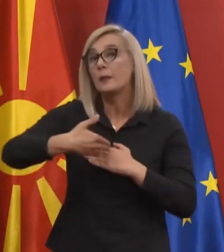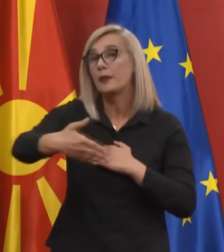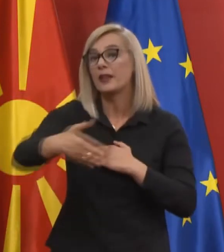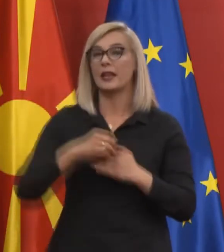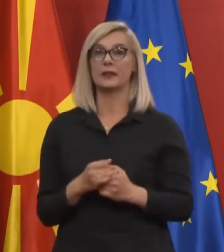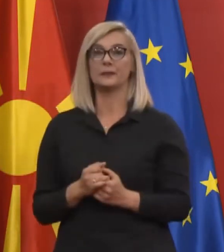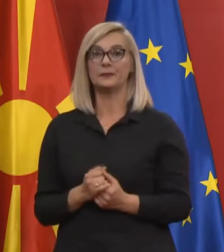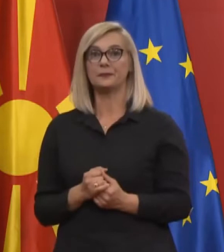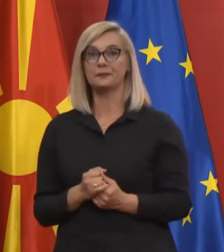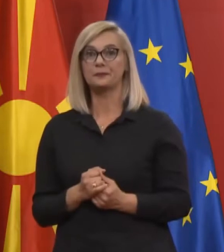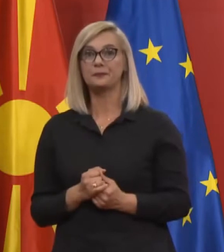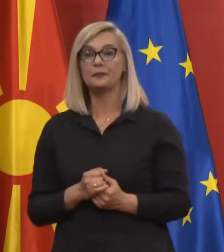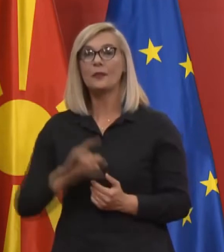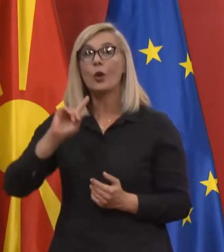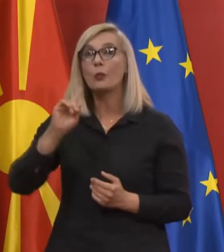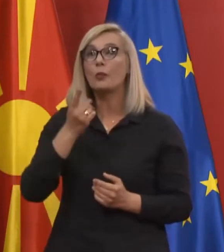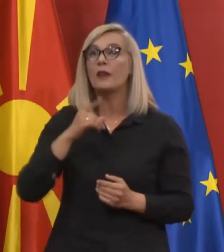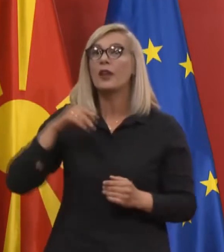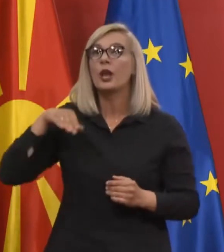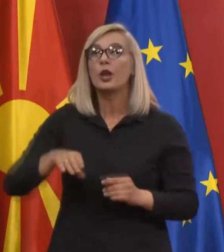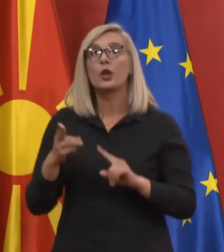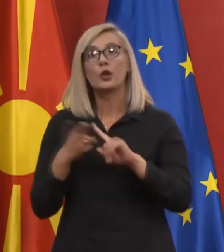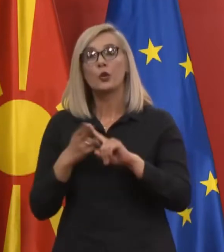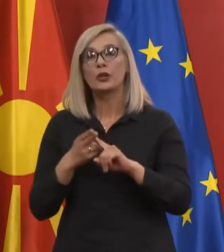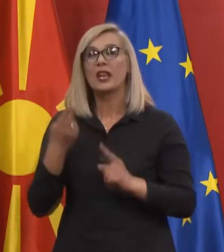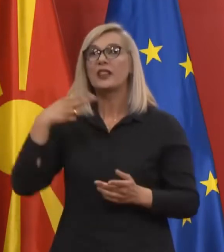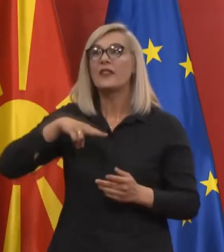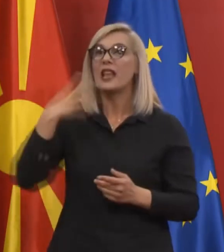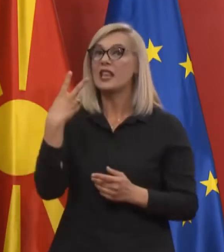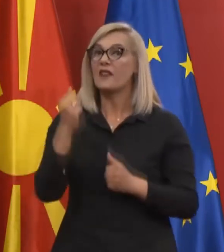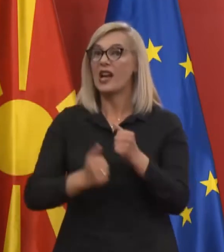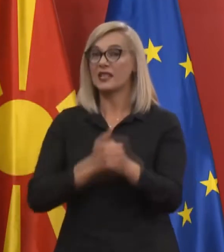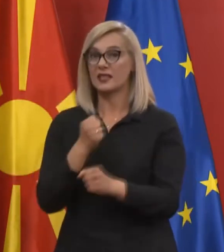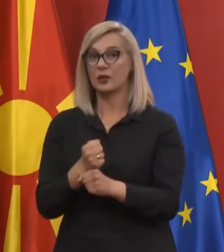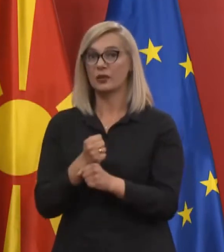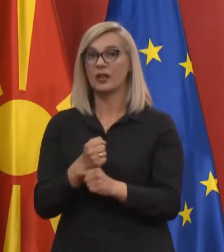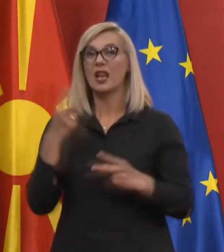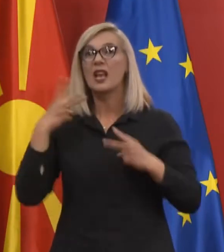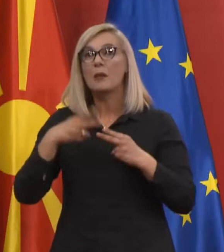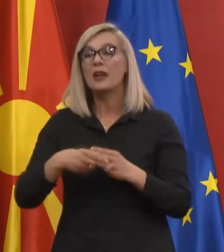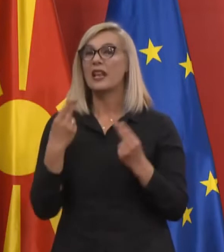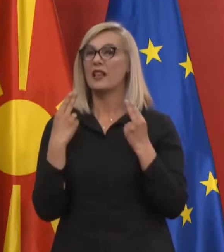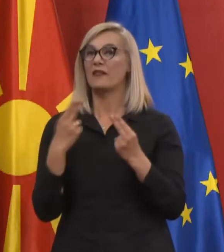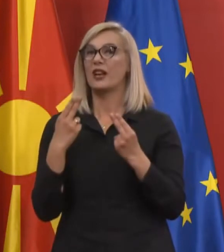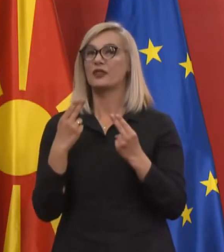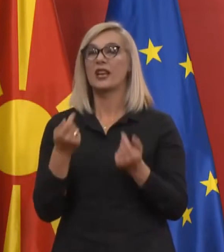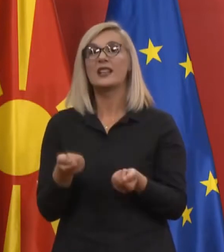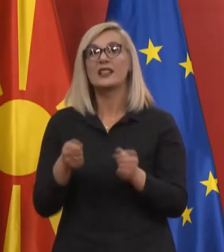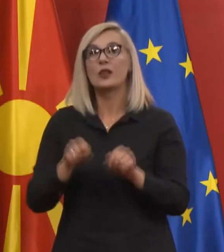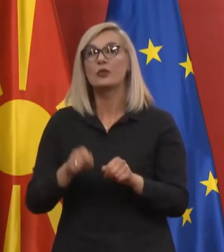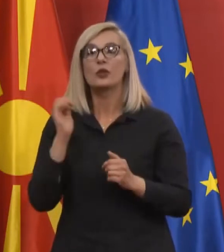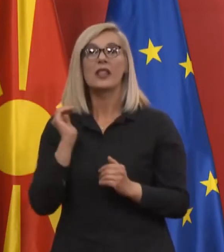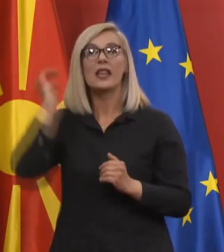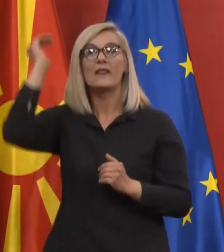të regulohet në fazën tjetër. Nga një korik, qërshor më falim, 2020, do